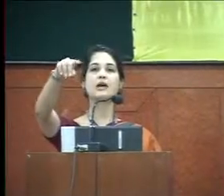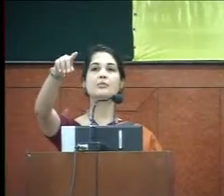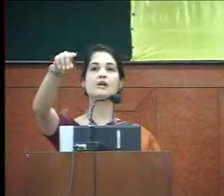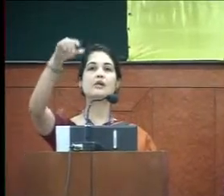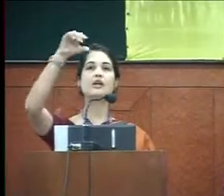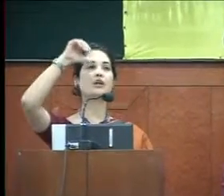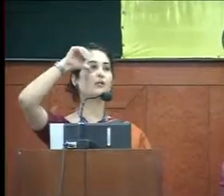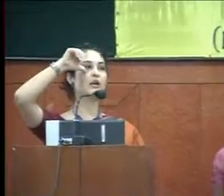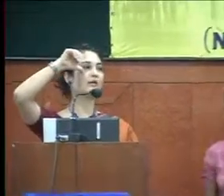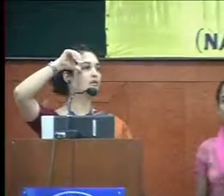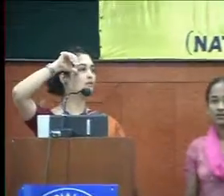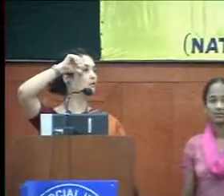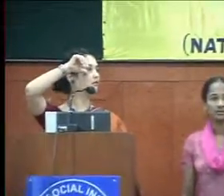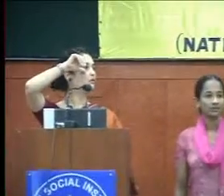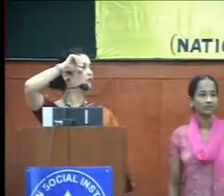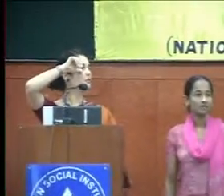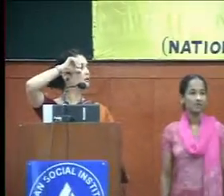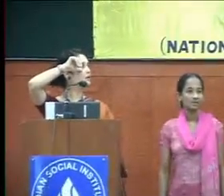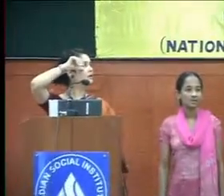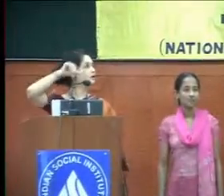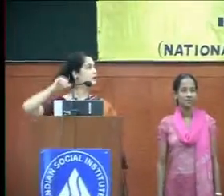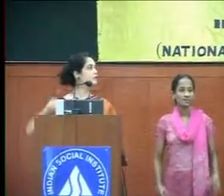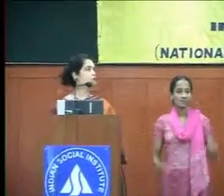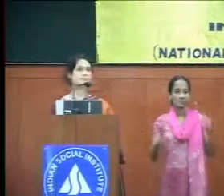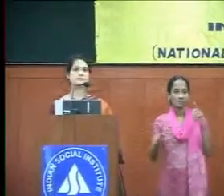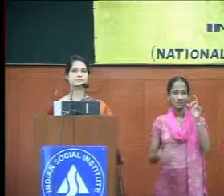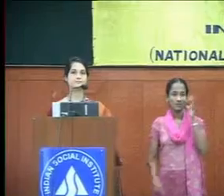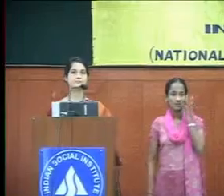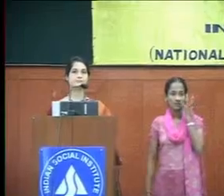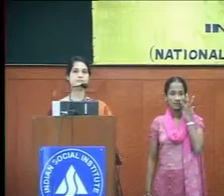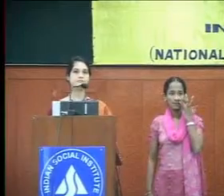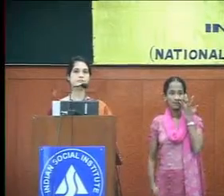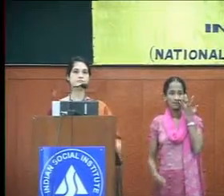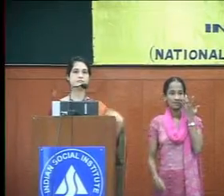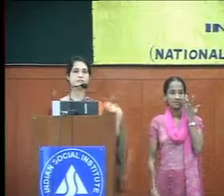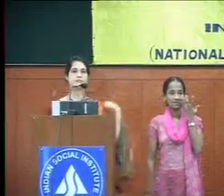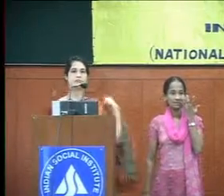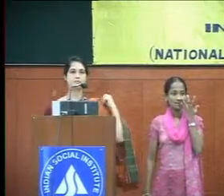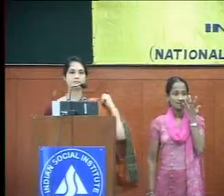कैमरा कैमरा को किसके ऊपर है कैमरा कैमरा